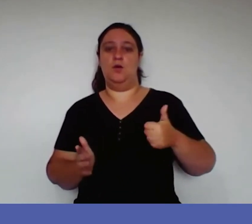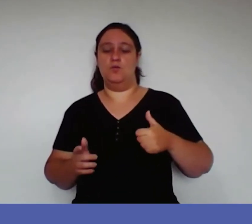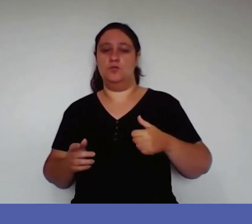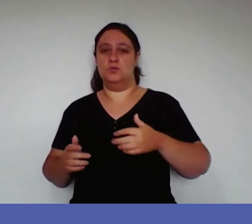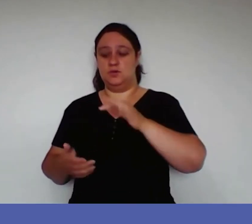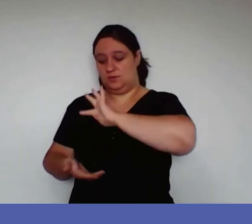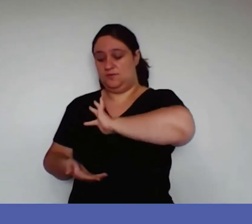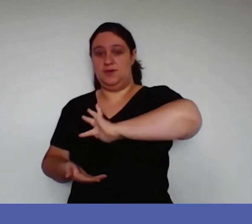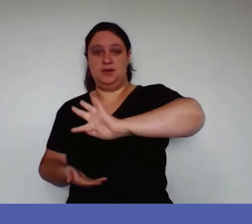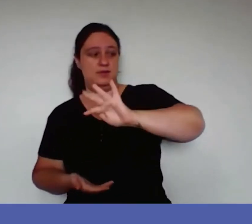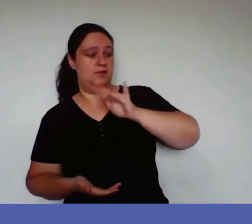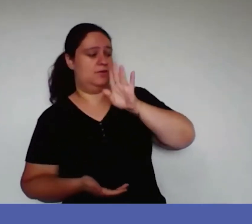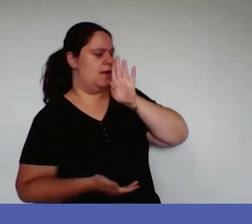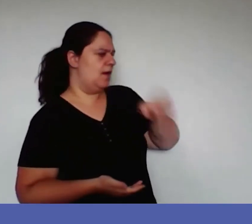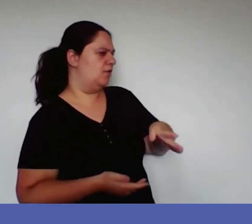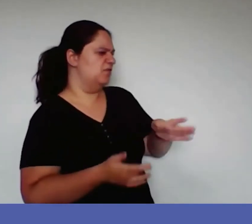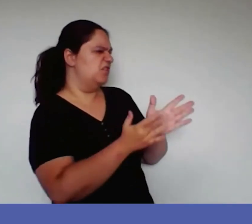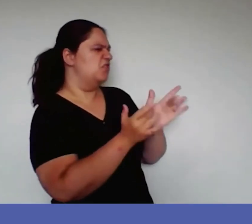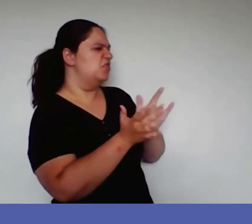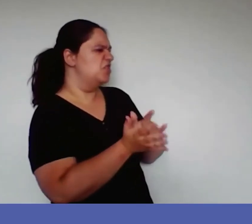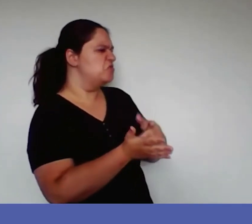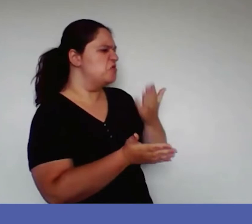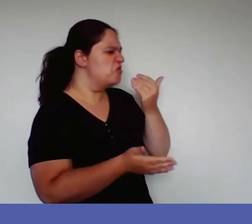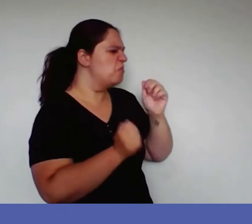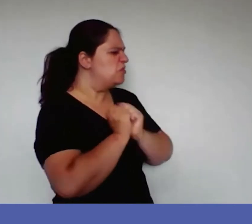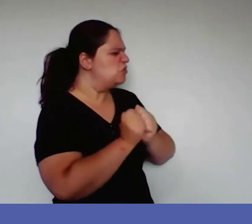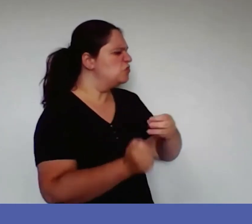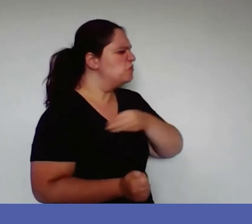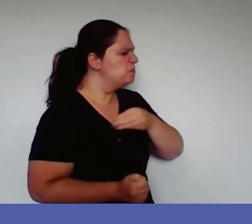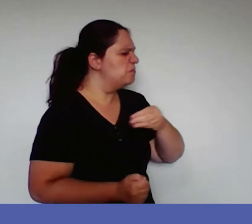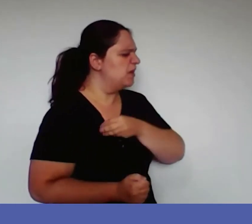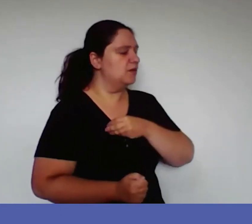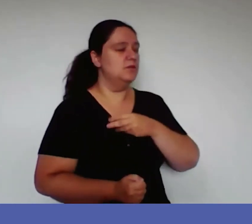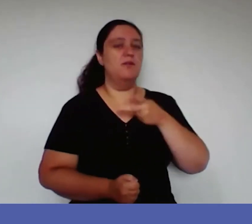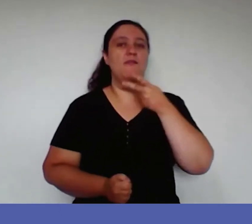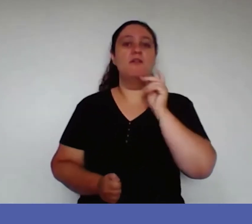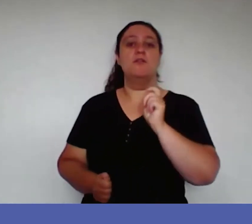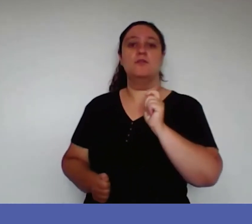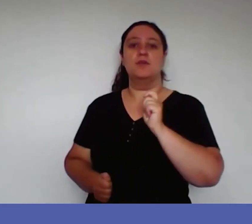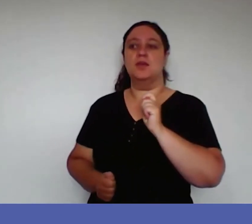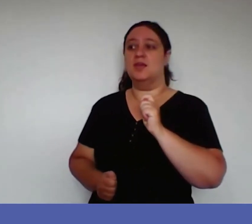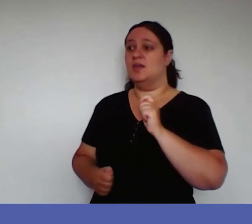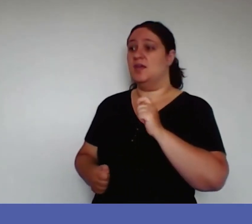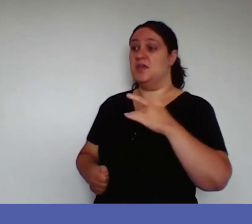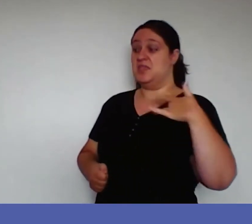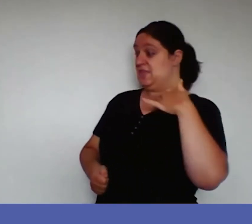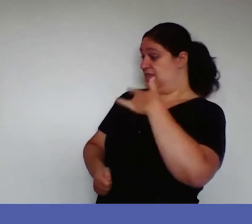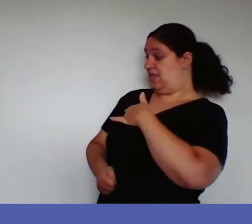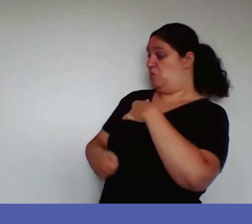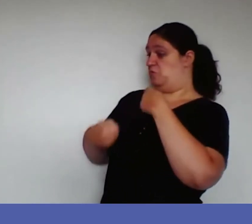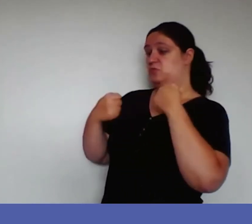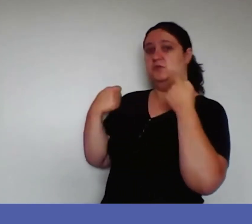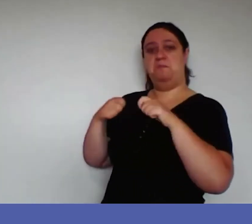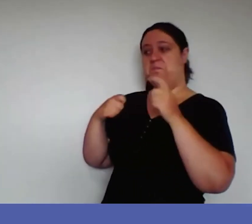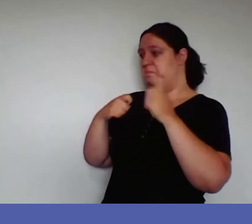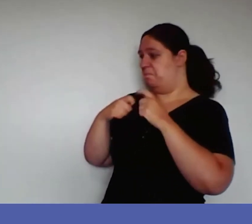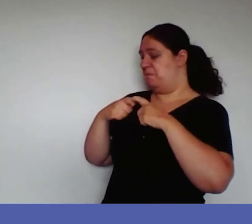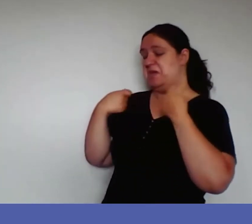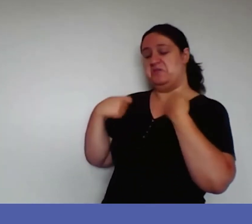não precisam de médico. Quem que se considera justo, quem se considera muito bom, não precisa ser salvo por mim, né?